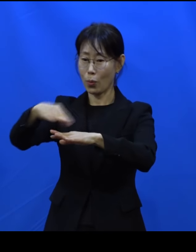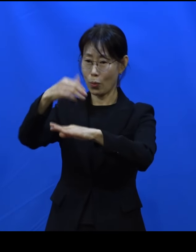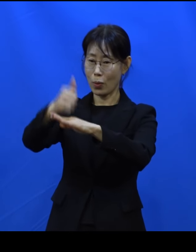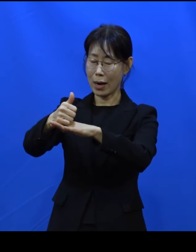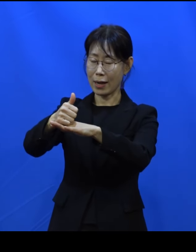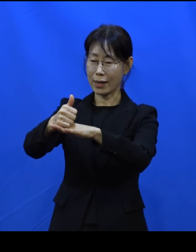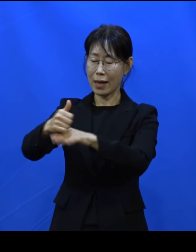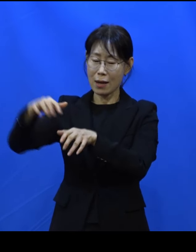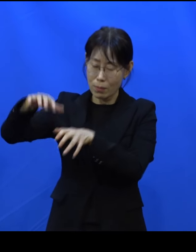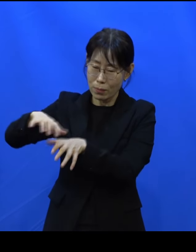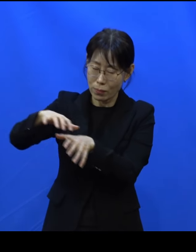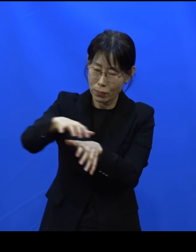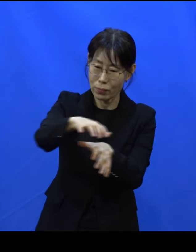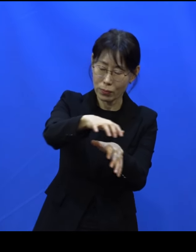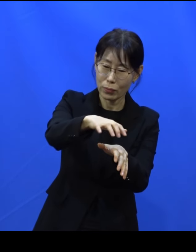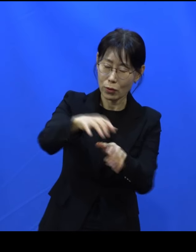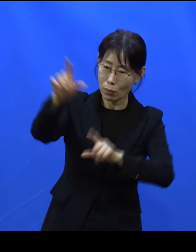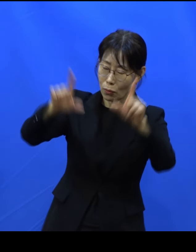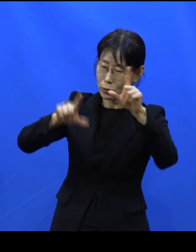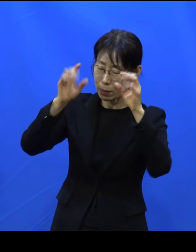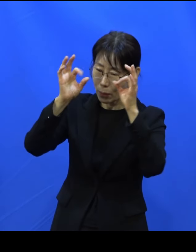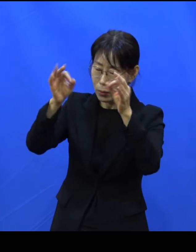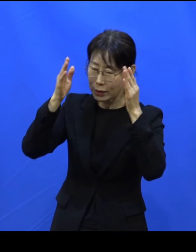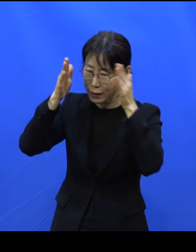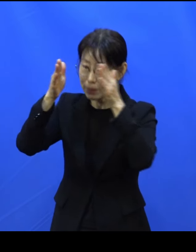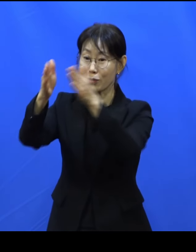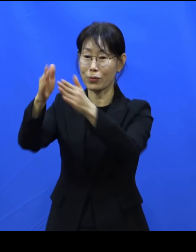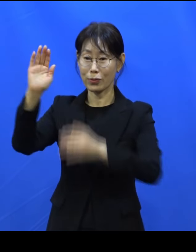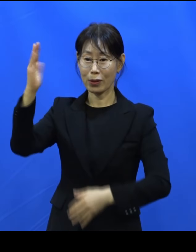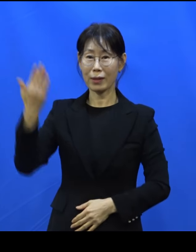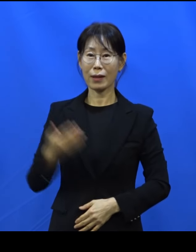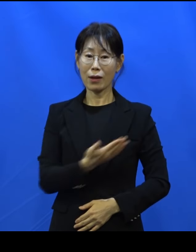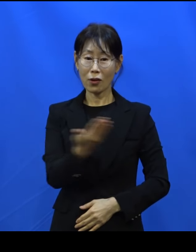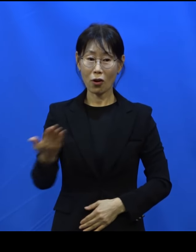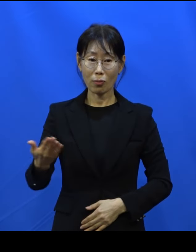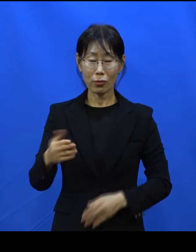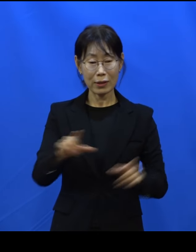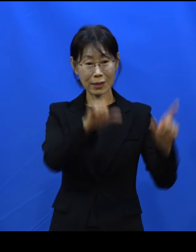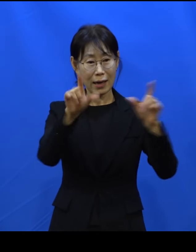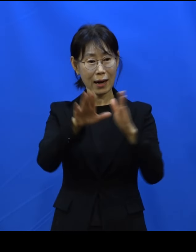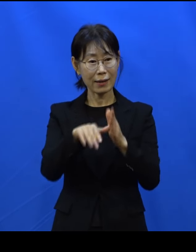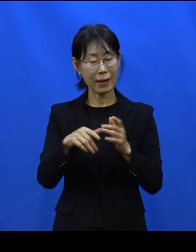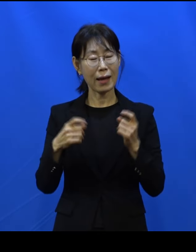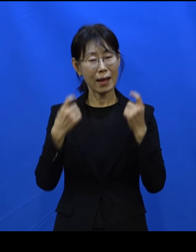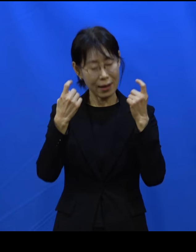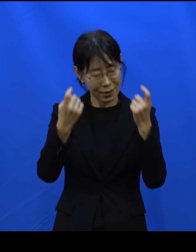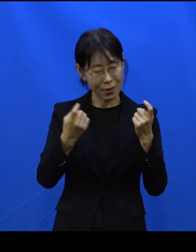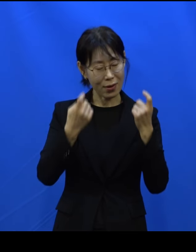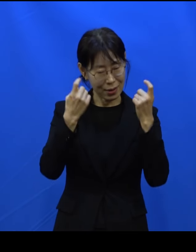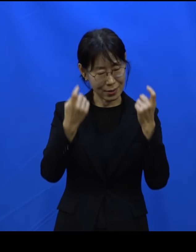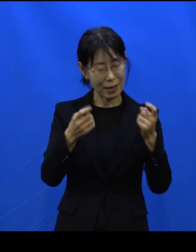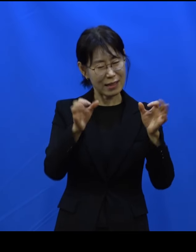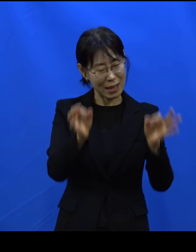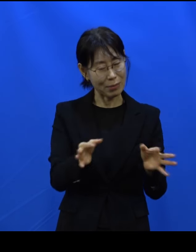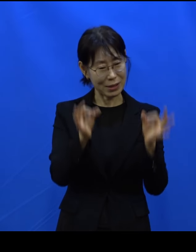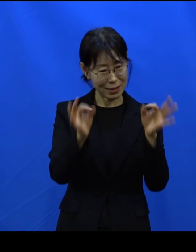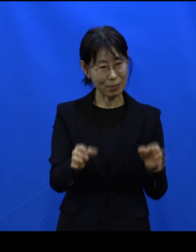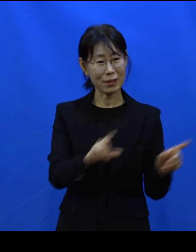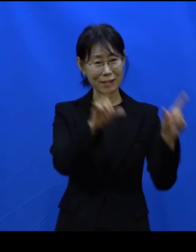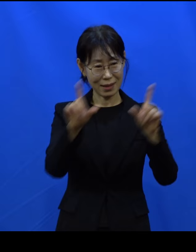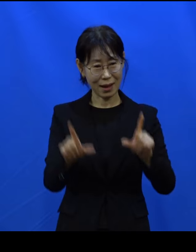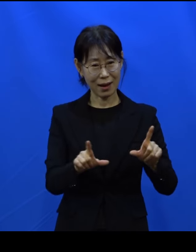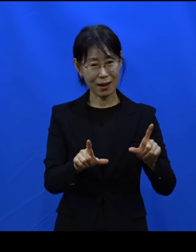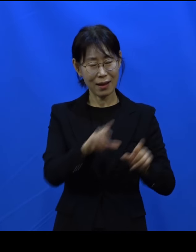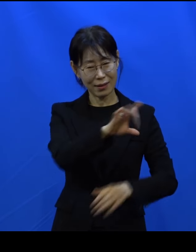자, 사랑하는 성도 여러분, 우리는 이 땅에 순례자로 살아가요. 길 위에서 천성을 향해 가는 중이다. 때로는 힘든 때도